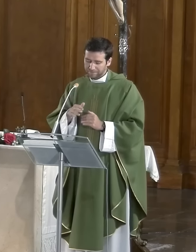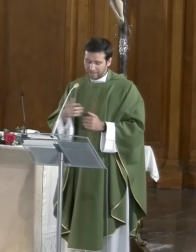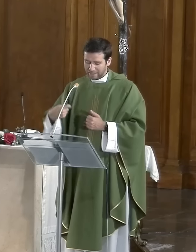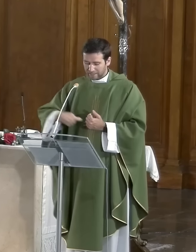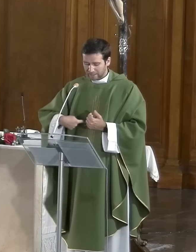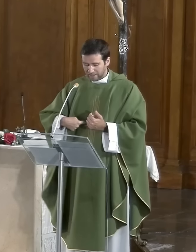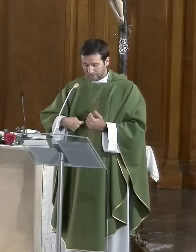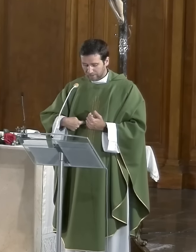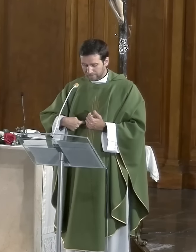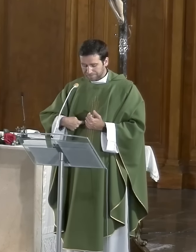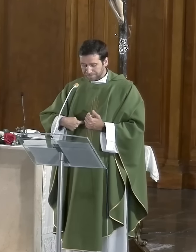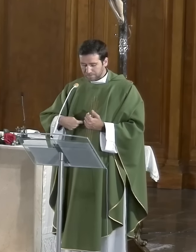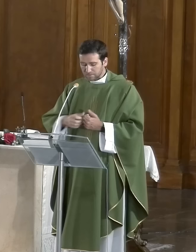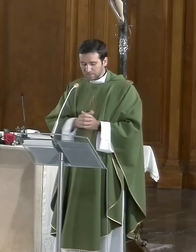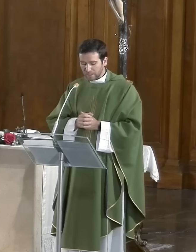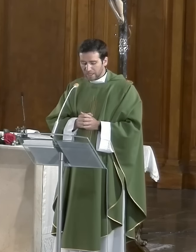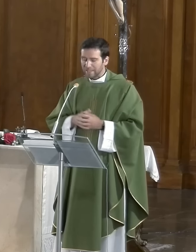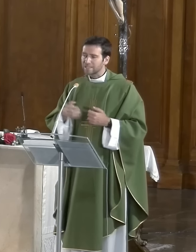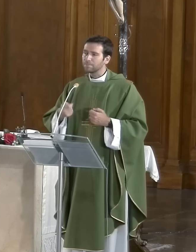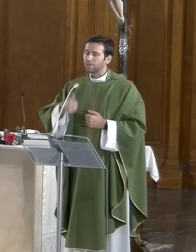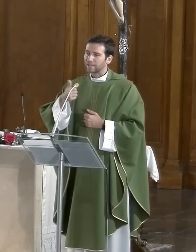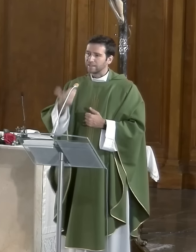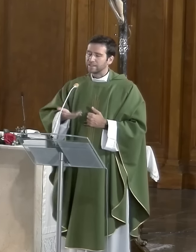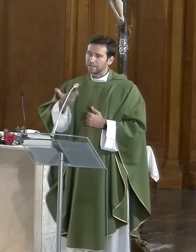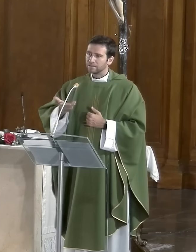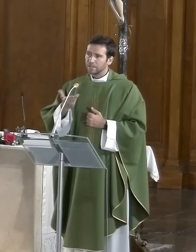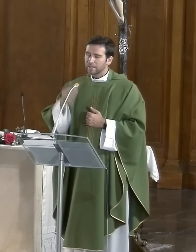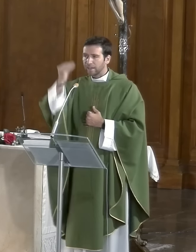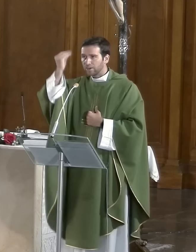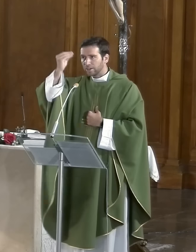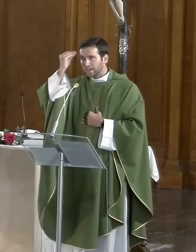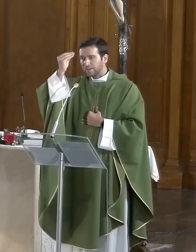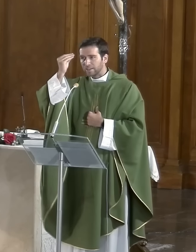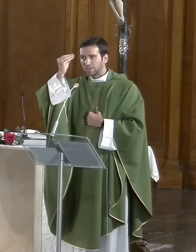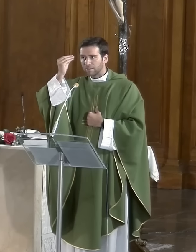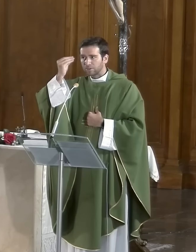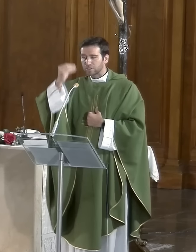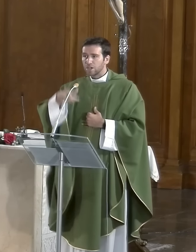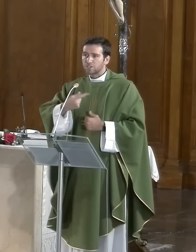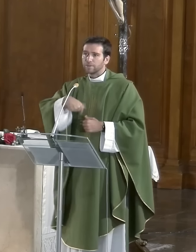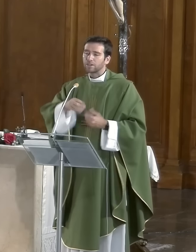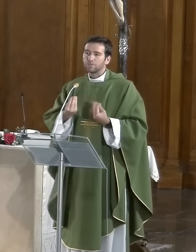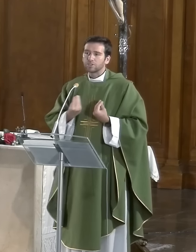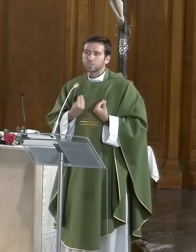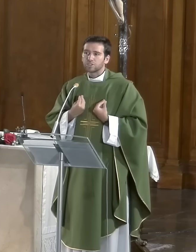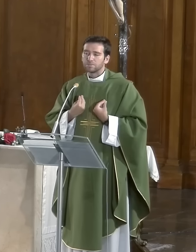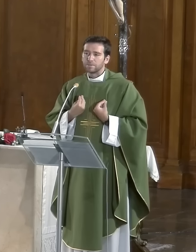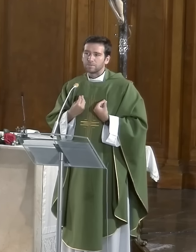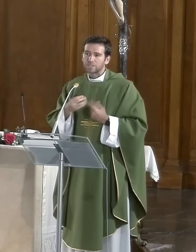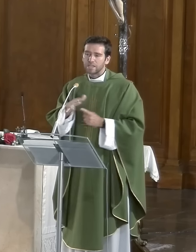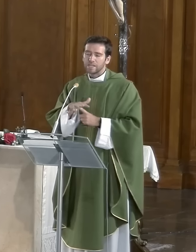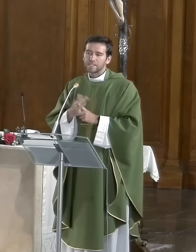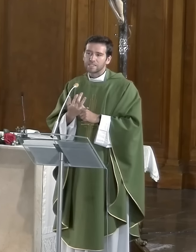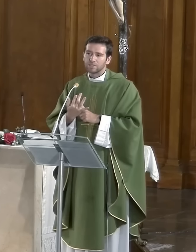esa tentación. Y es importante que hoy reflexionemos sobre cómo nosotros vivimos esas